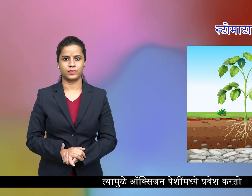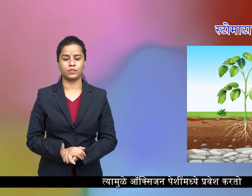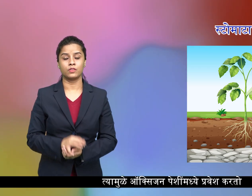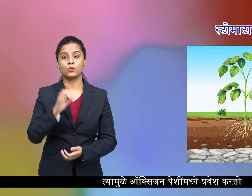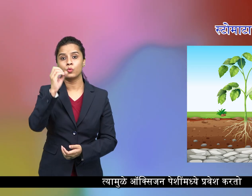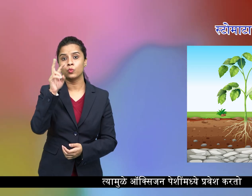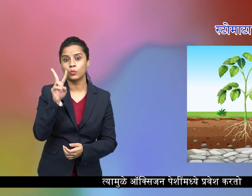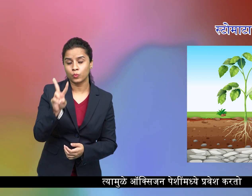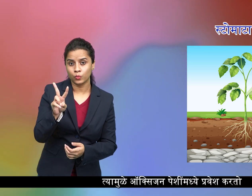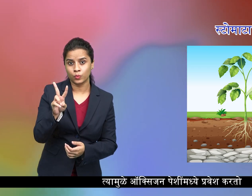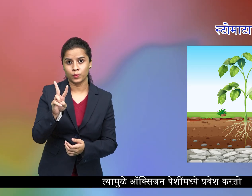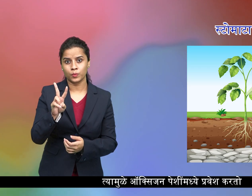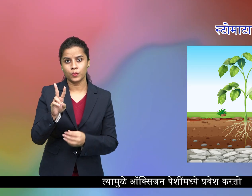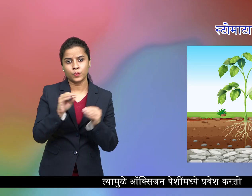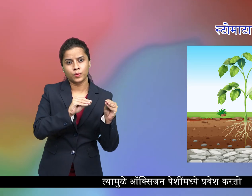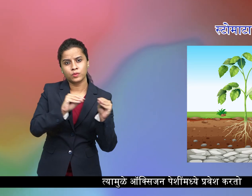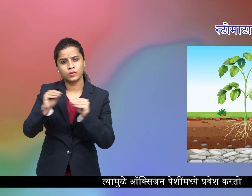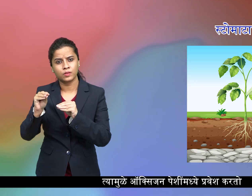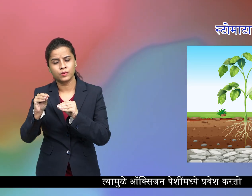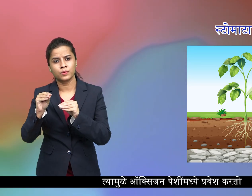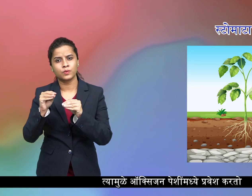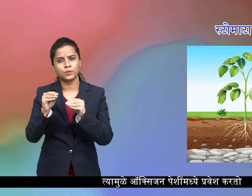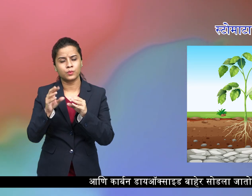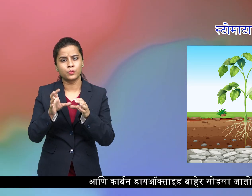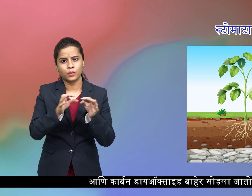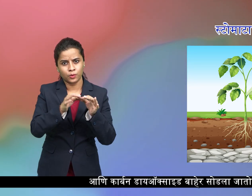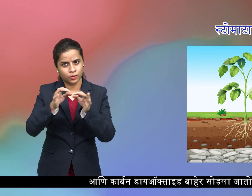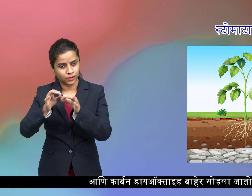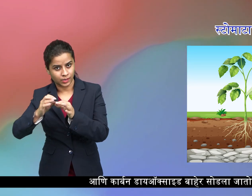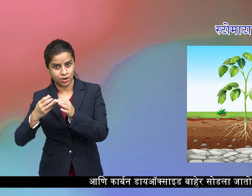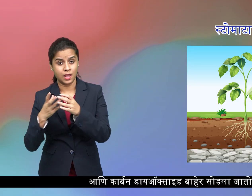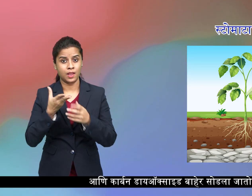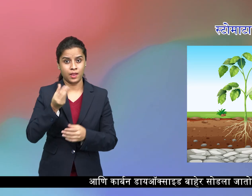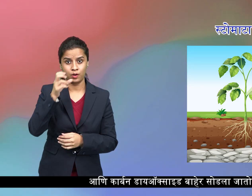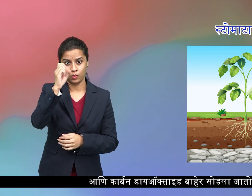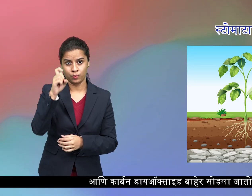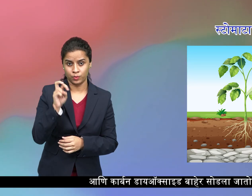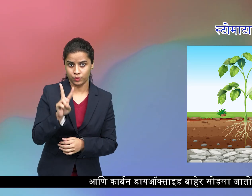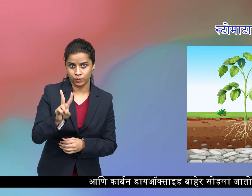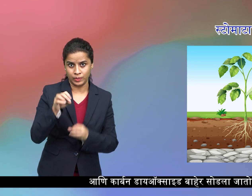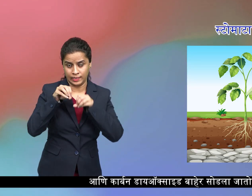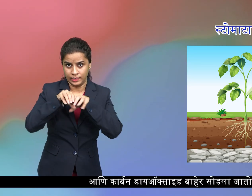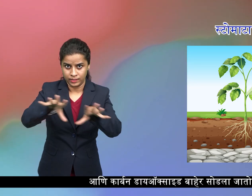त्यामुळे ऑक्सिजन पेशीमध्ये प्रवेश करतो आणि कार्बन डायऑक्साईड बाहेर सोडला जातो,